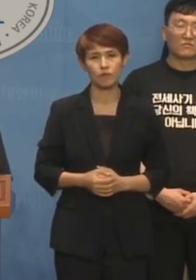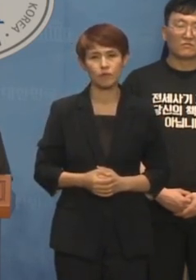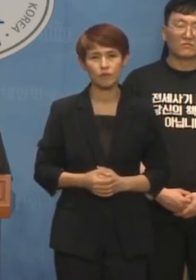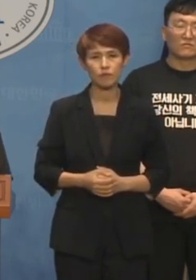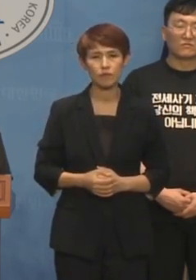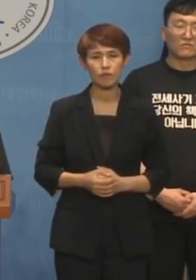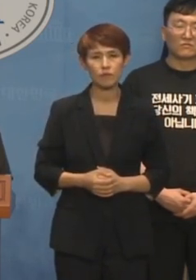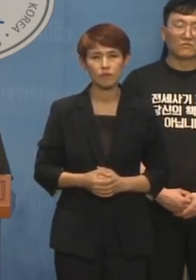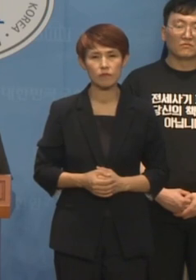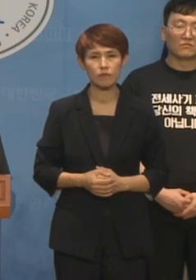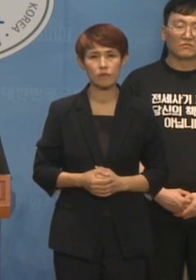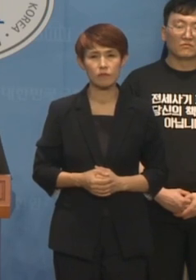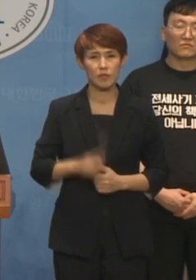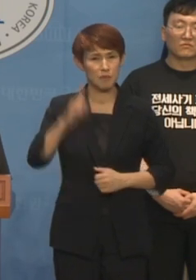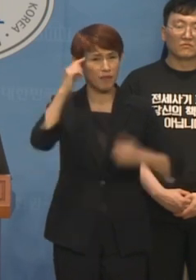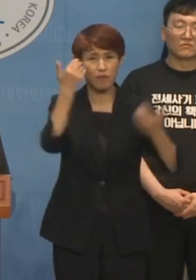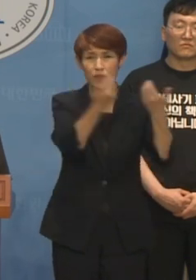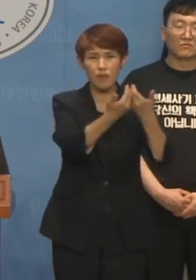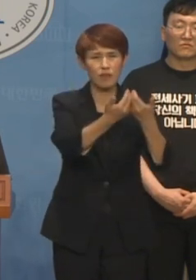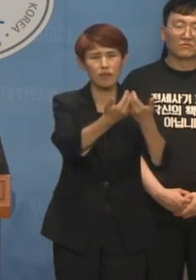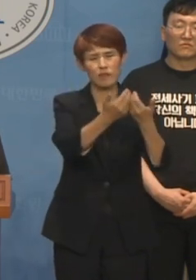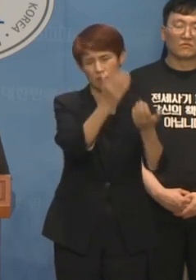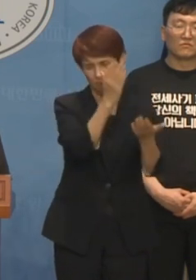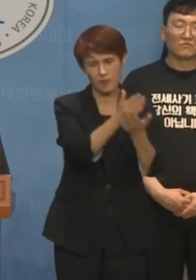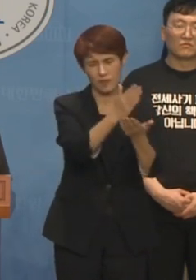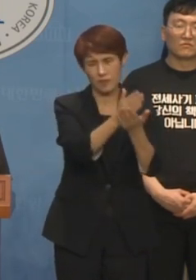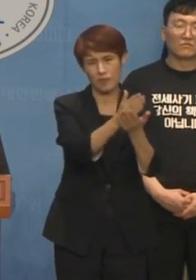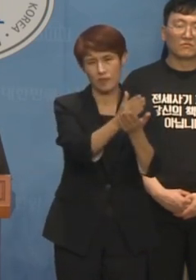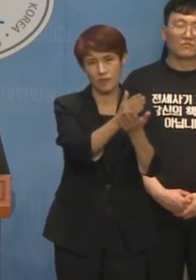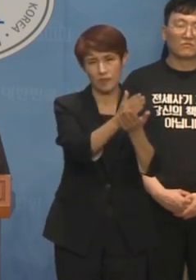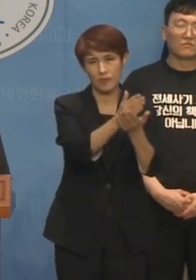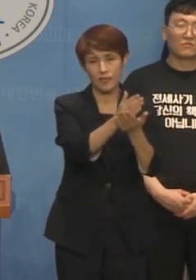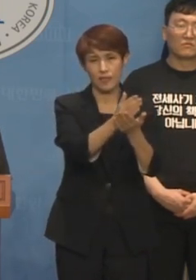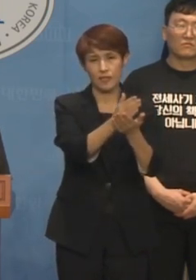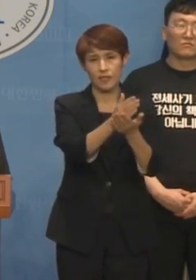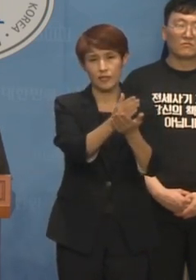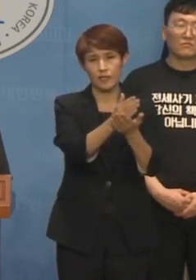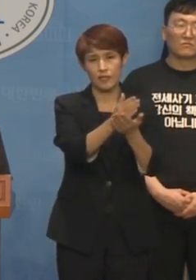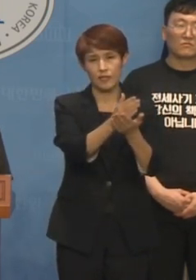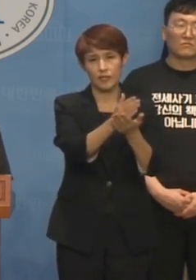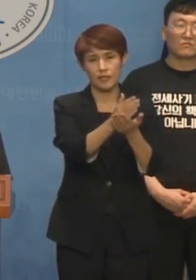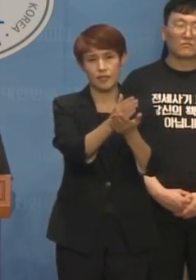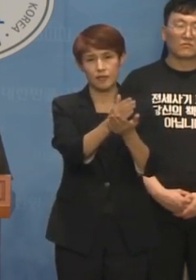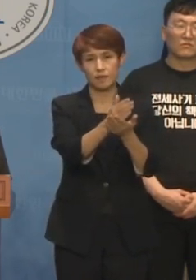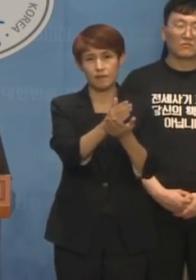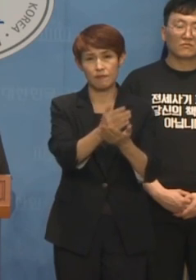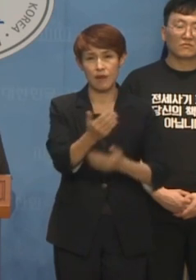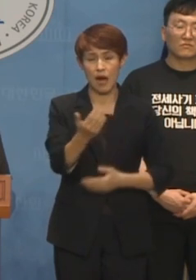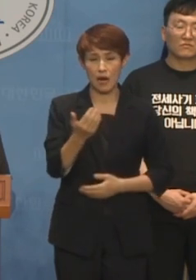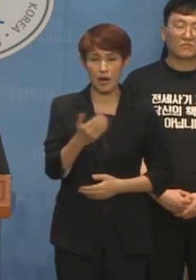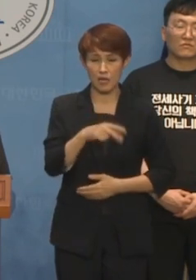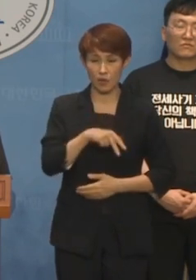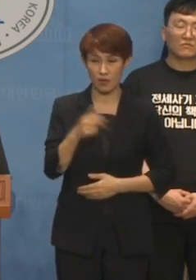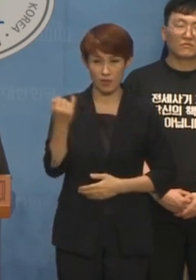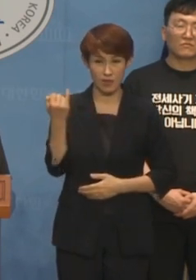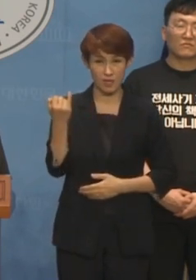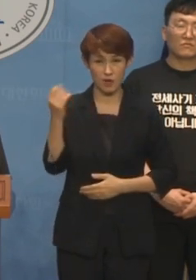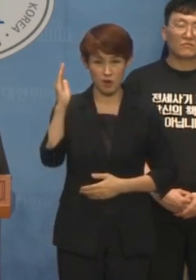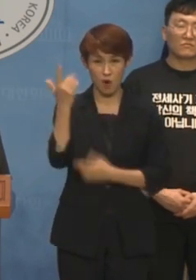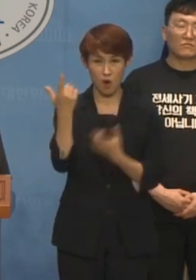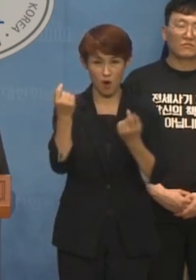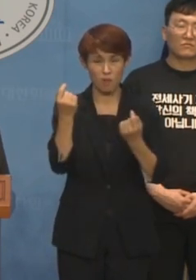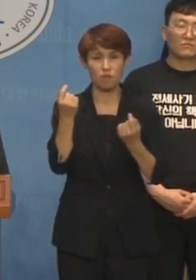더 이상 반대 의견 내지 마시고 이제 앞서 의원님이 말씀하신 것처럼 더 이상 명분이